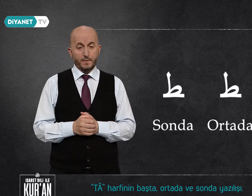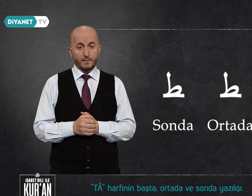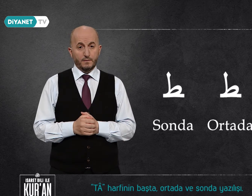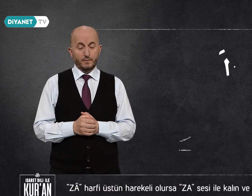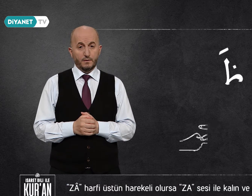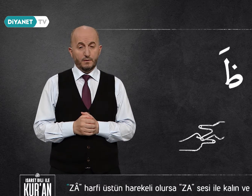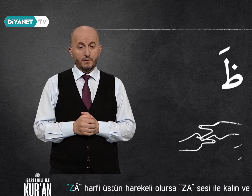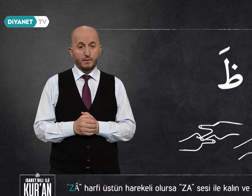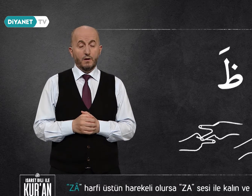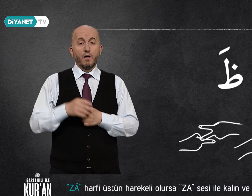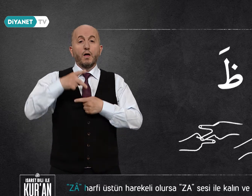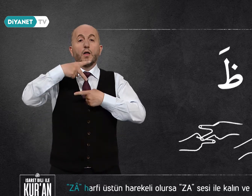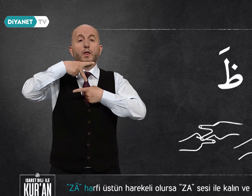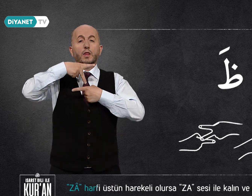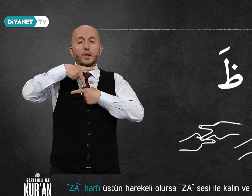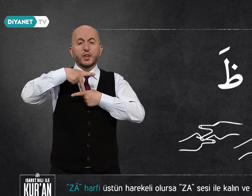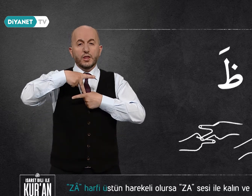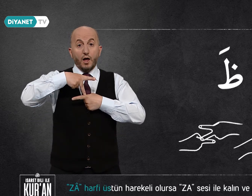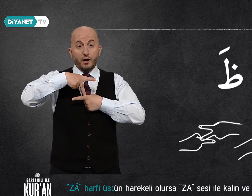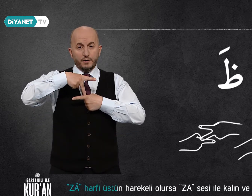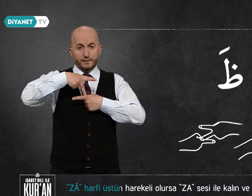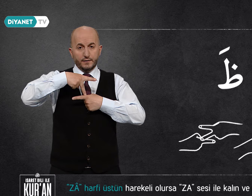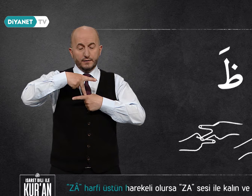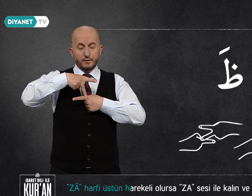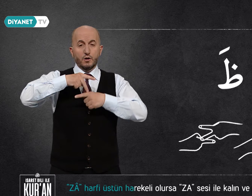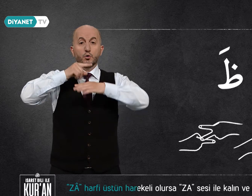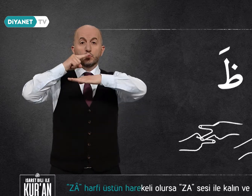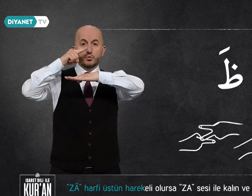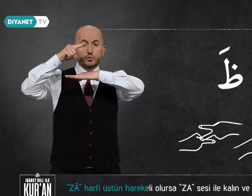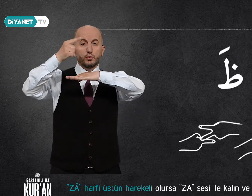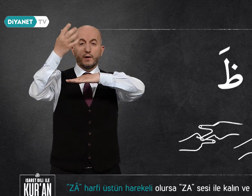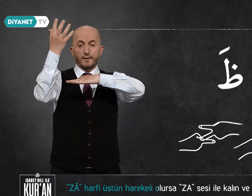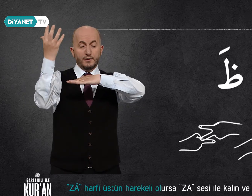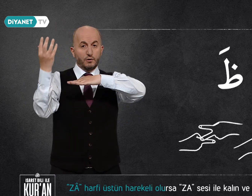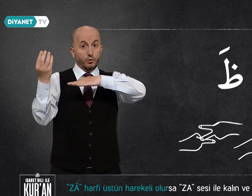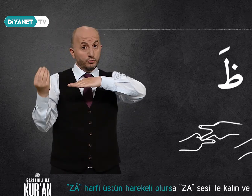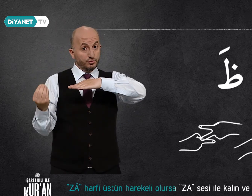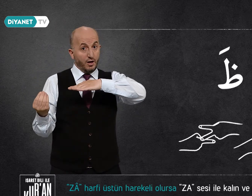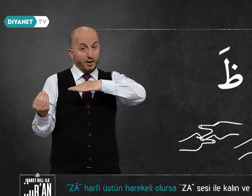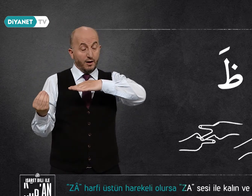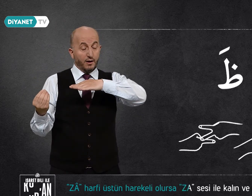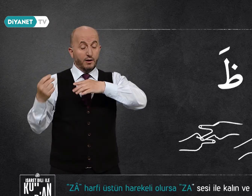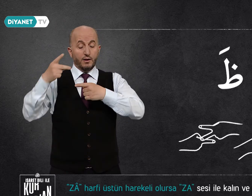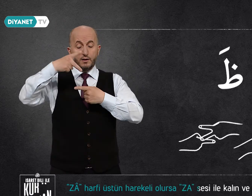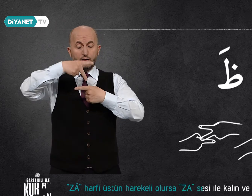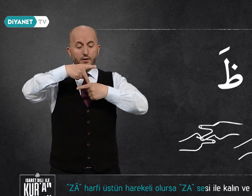bu vah harfi i Üstün hareketli olursa va va